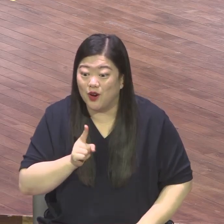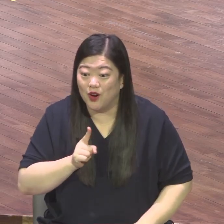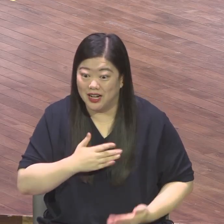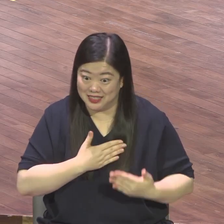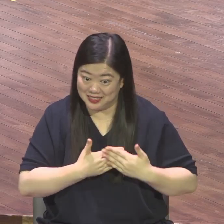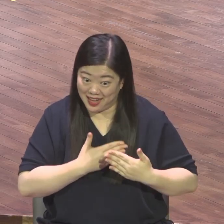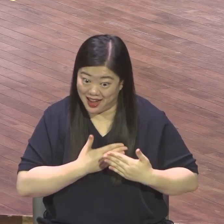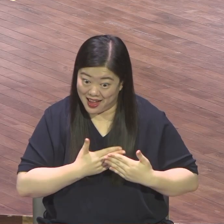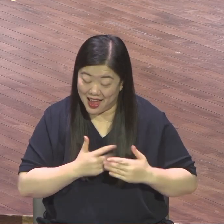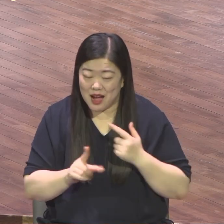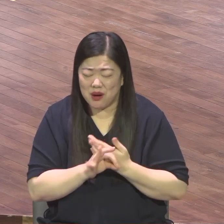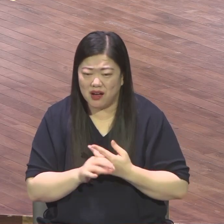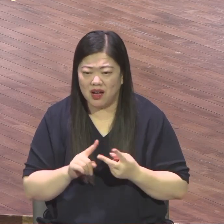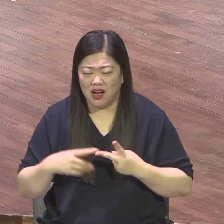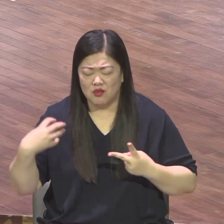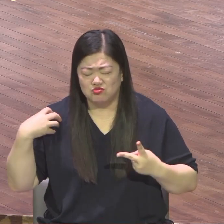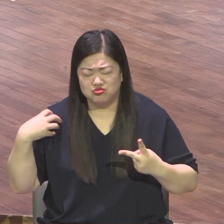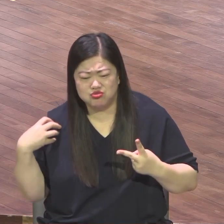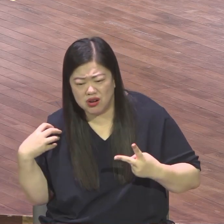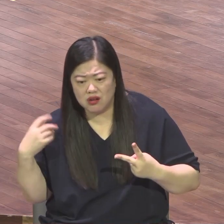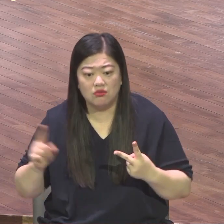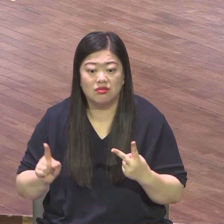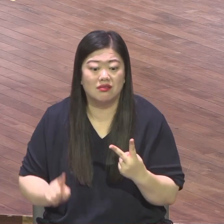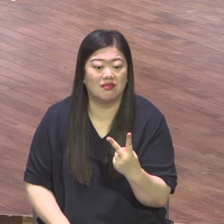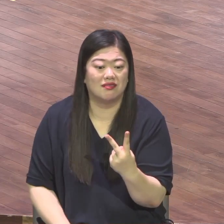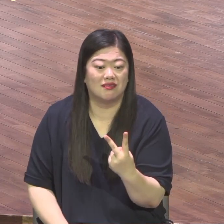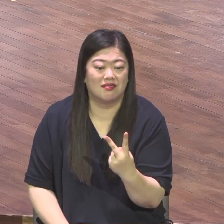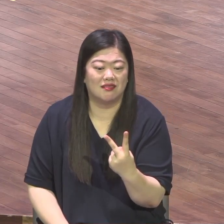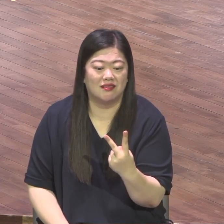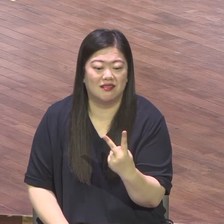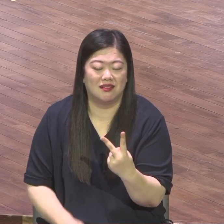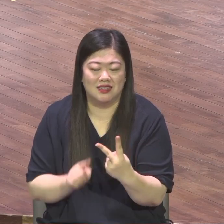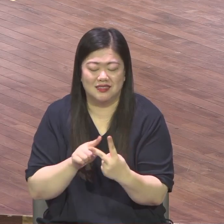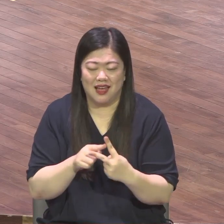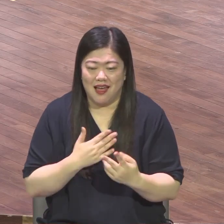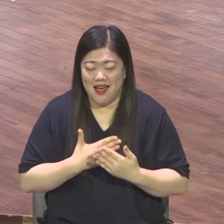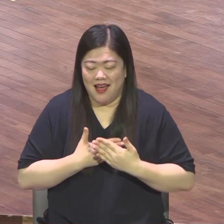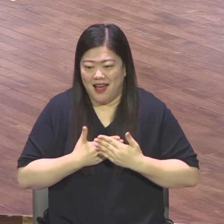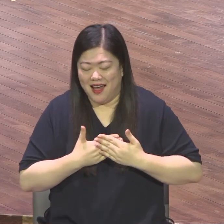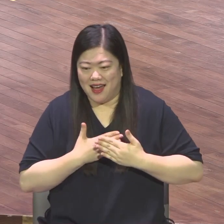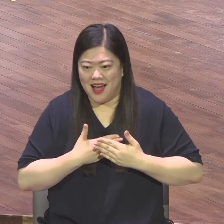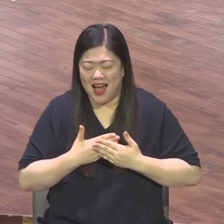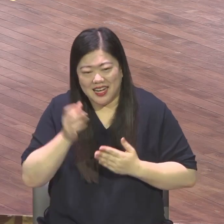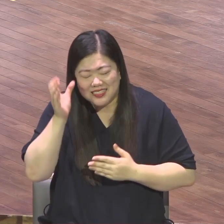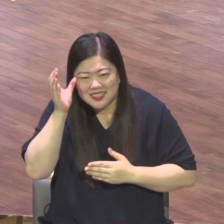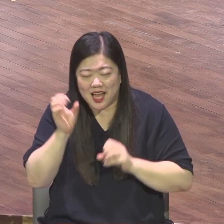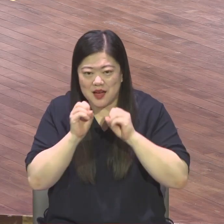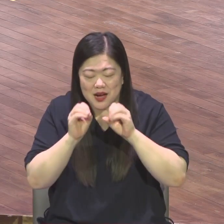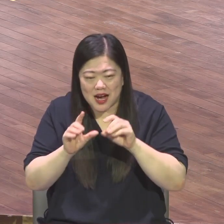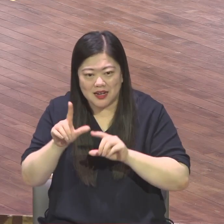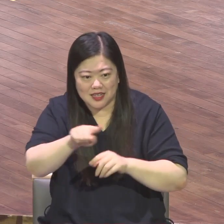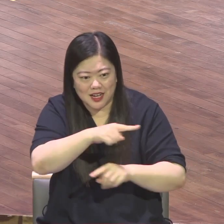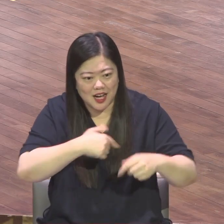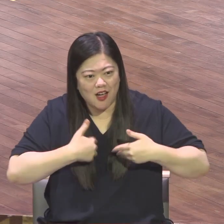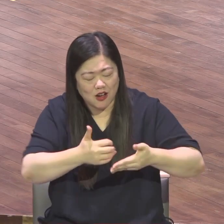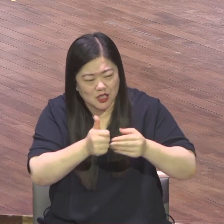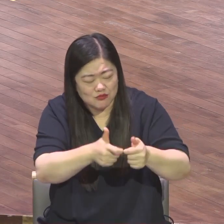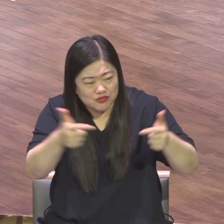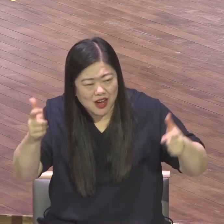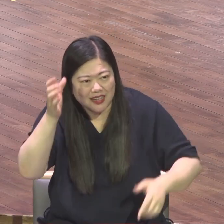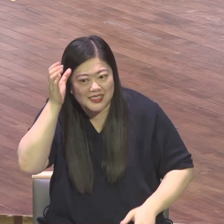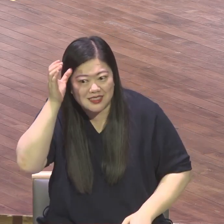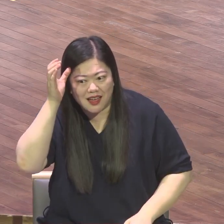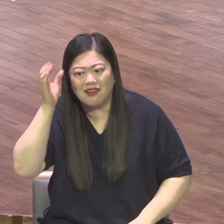하나님의 구원하시는 은혜를 삶의 현장에서 사실적으로 체험해 보시길 바랍니다. 그리스도를 본받아 라고 하는